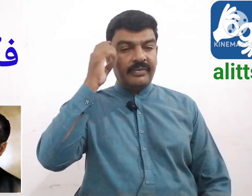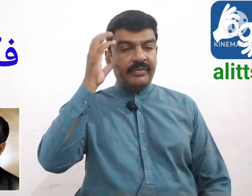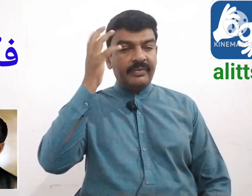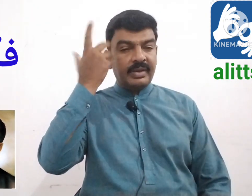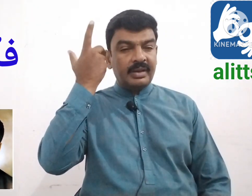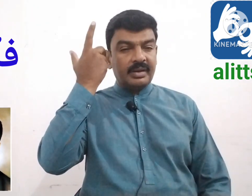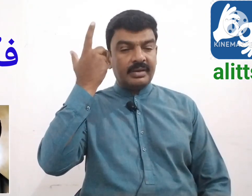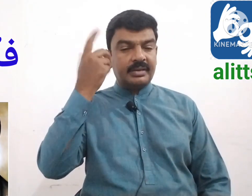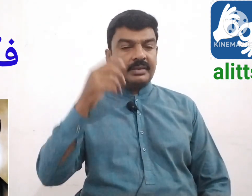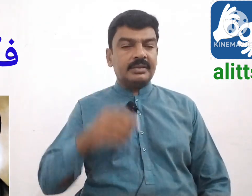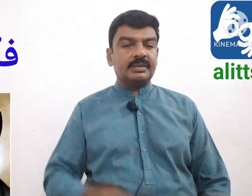फिक्र,